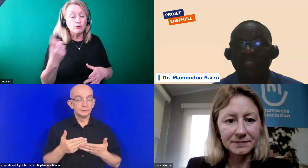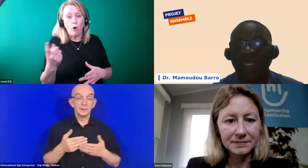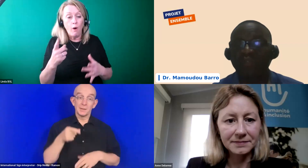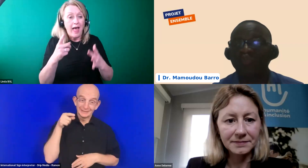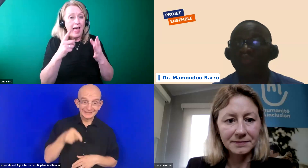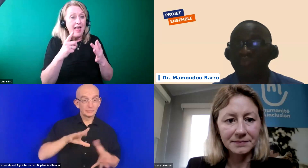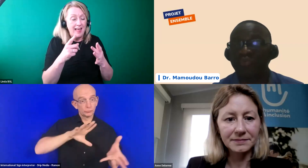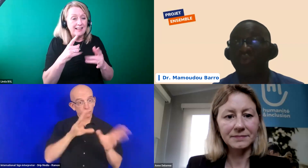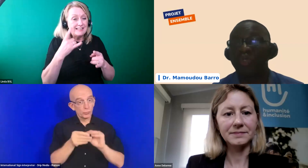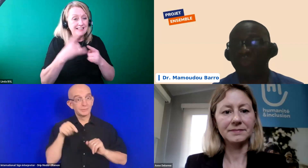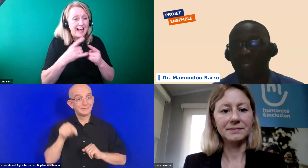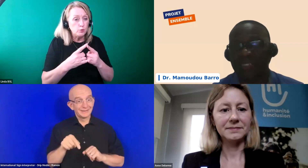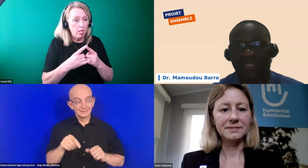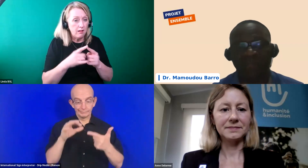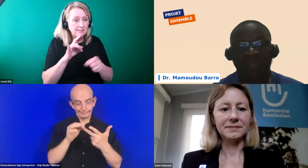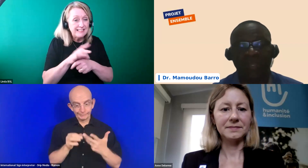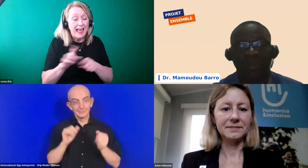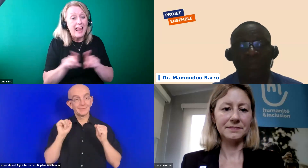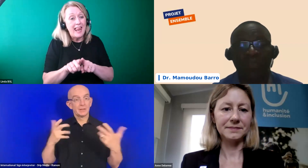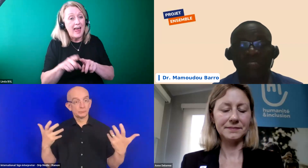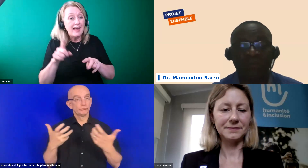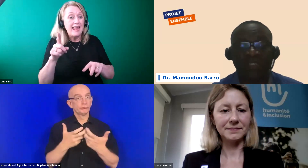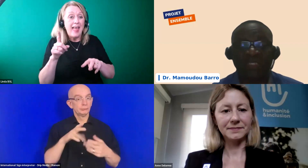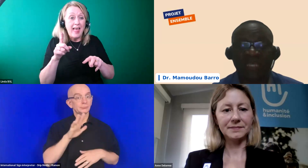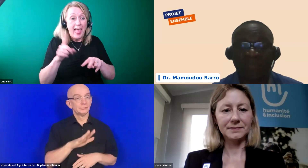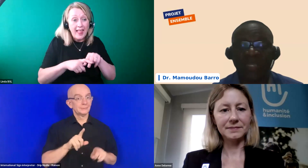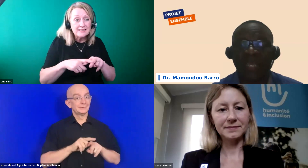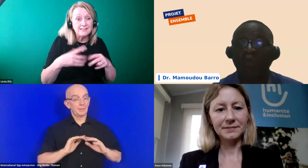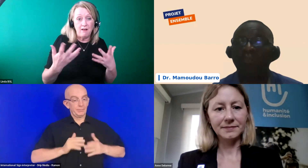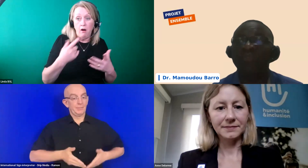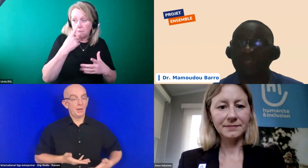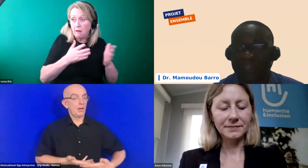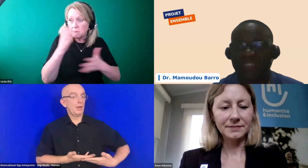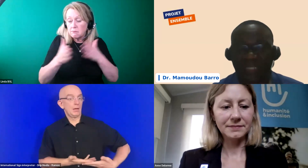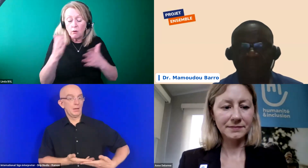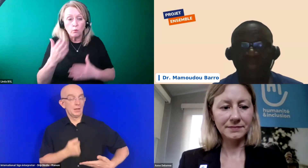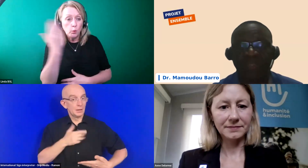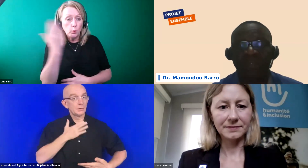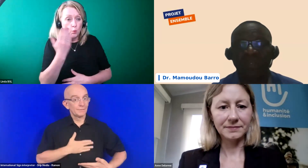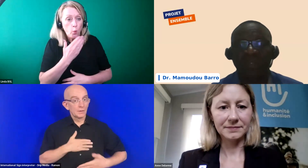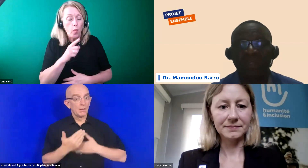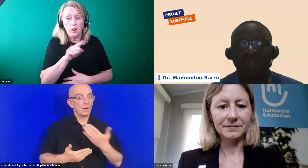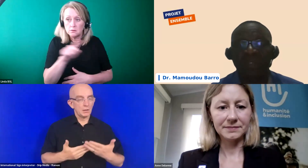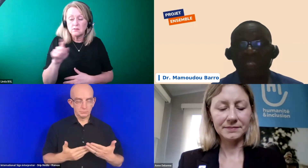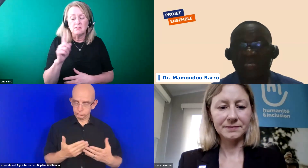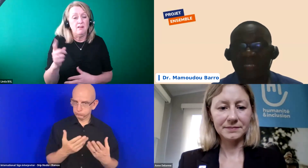aux filles d'aller jusqu'au bout de leur scolarité. Pour les adolescents handicapés, il est encore plus difficile